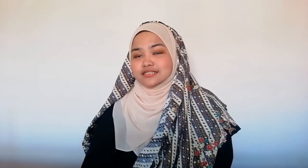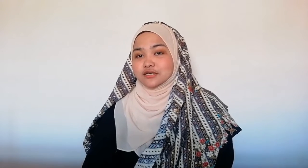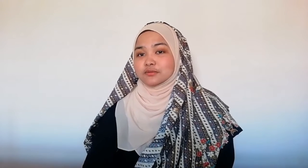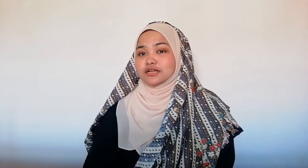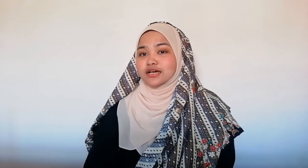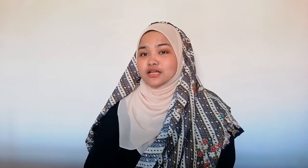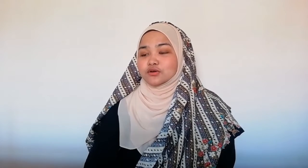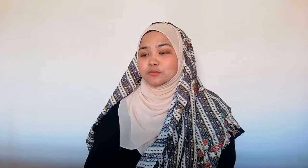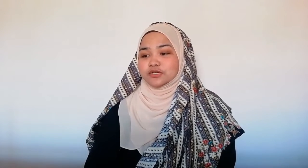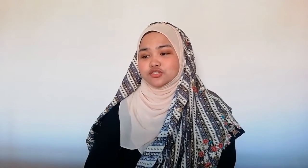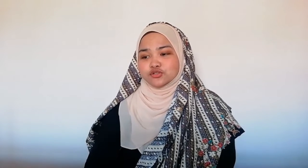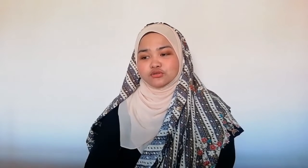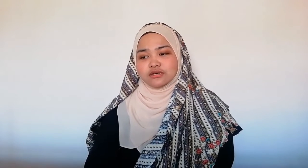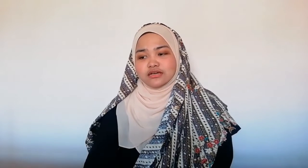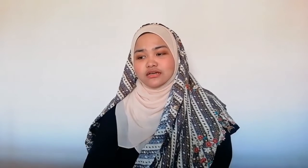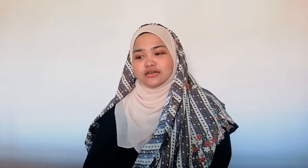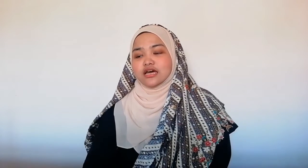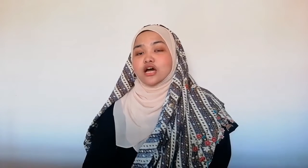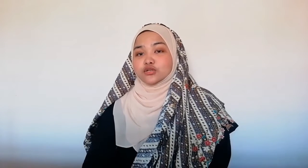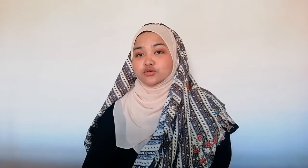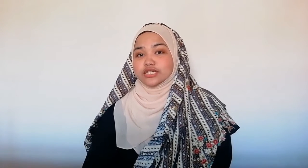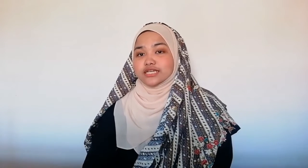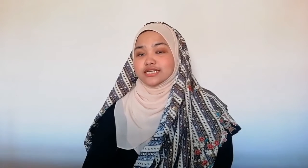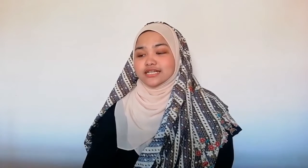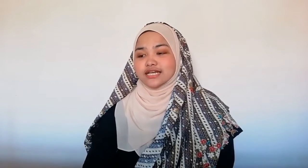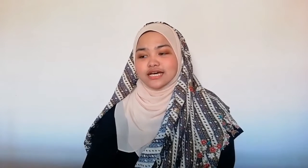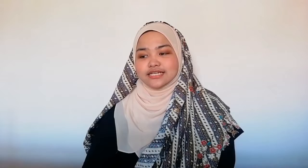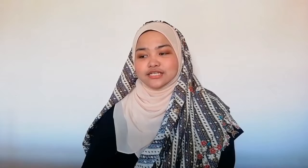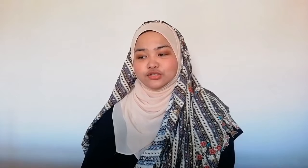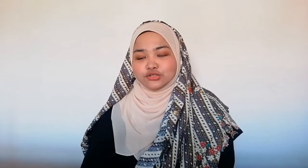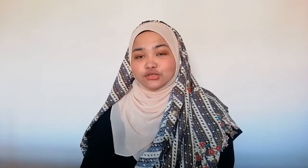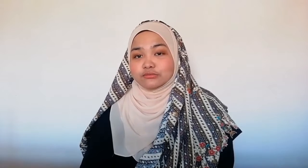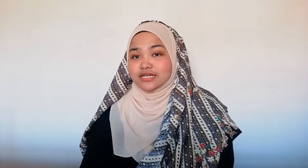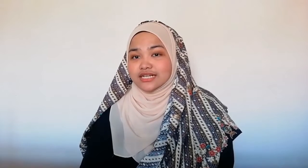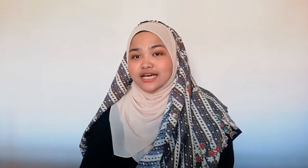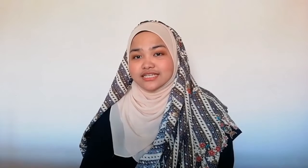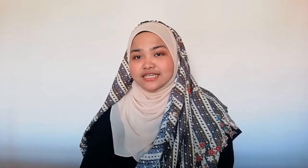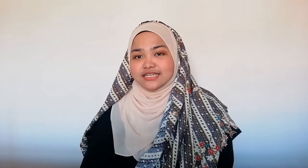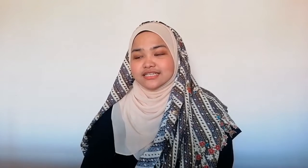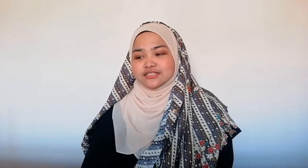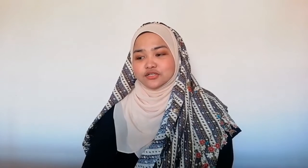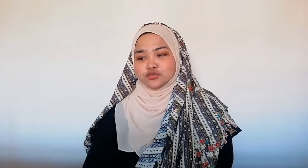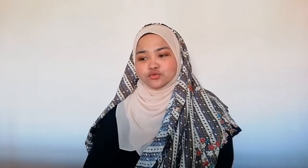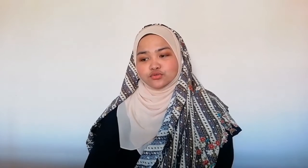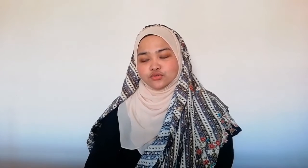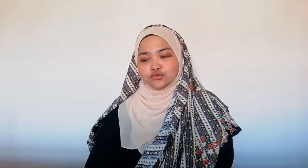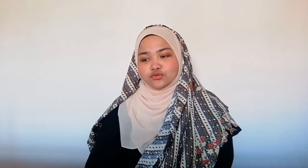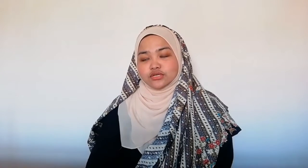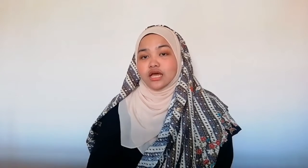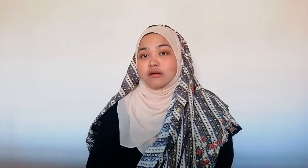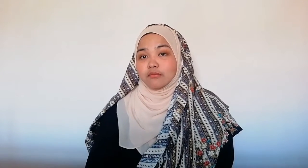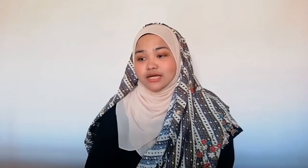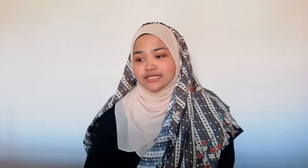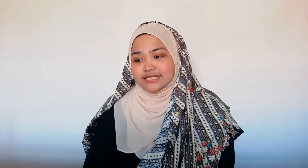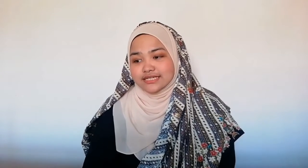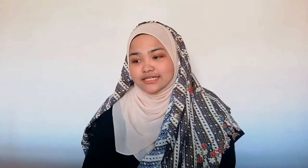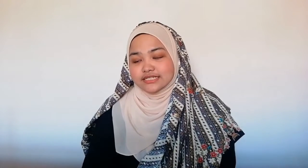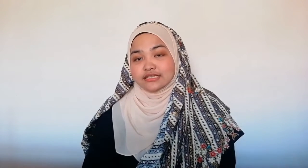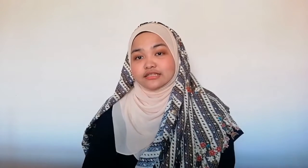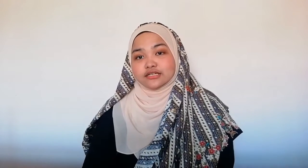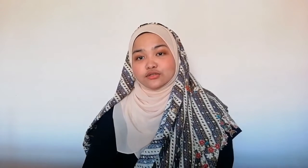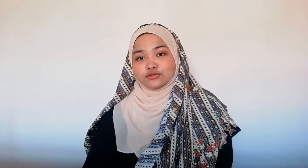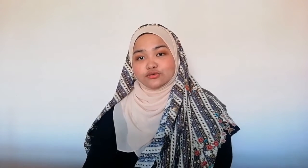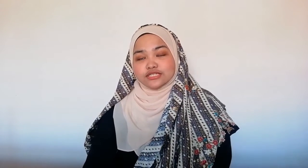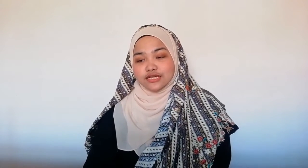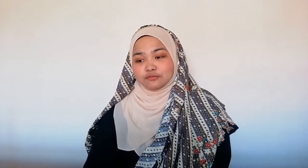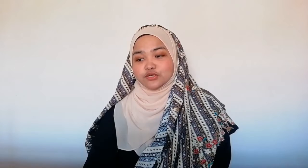lama berlalu percuma, rugilah hidup menangis terduduk. Bangkit